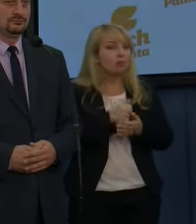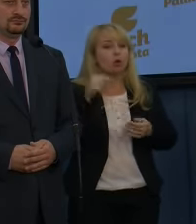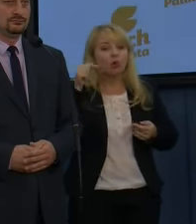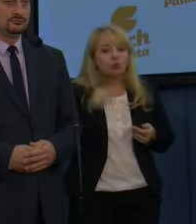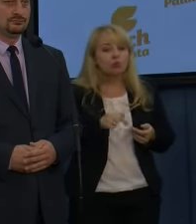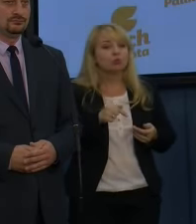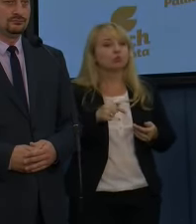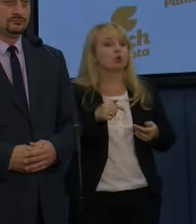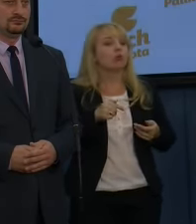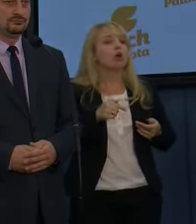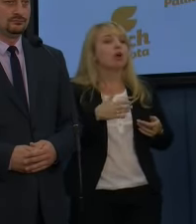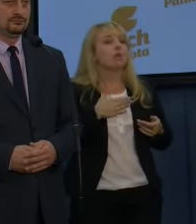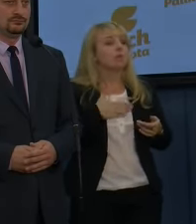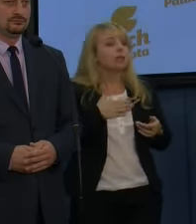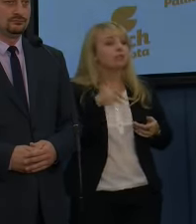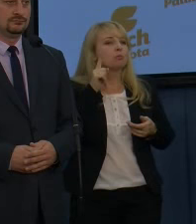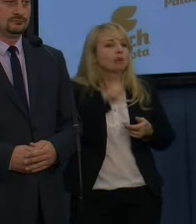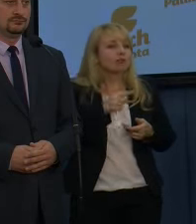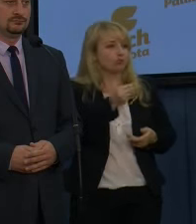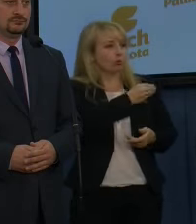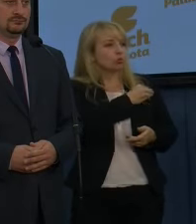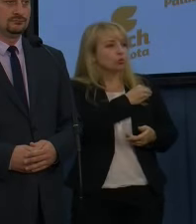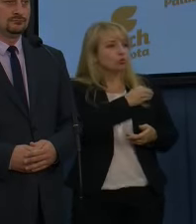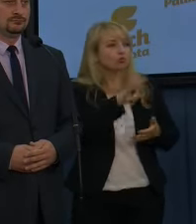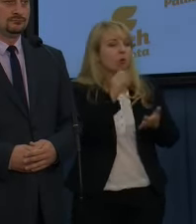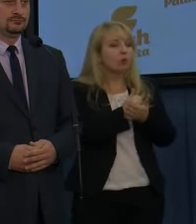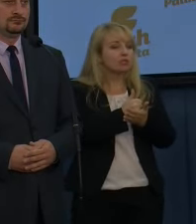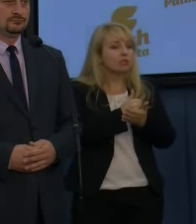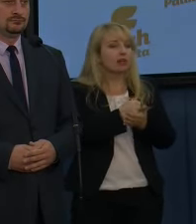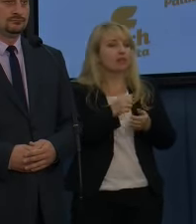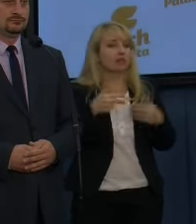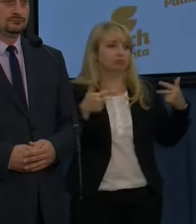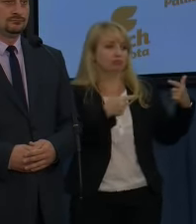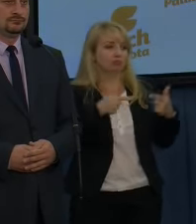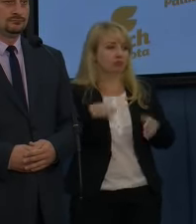to, żeby odbyła się rzetelna ustawa właśnie nad tym projektem.